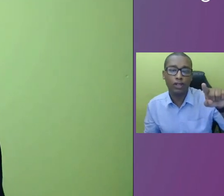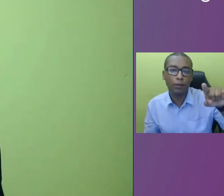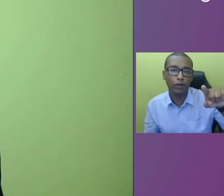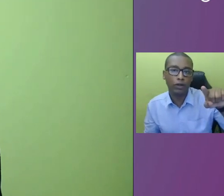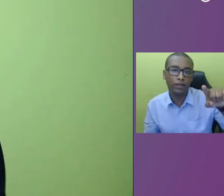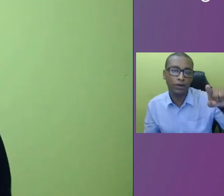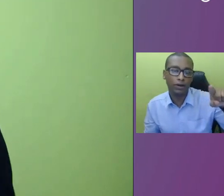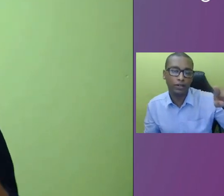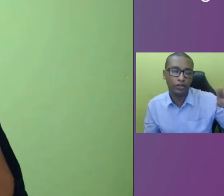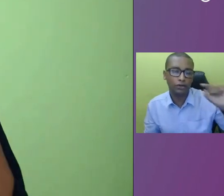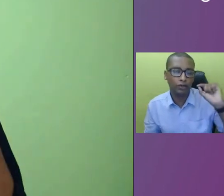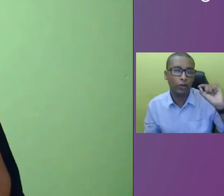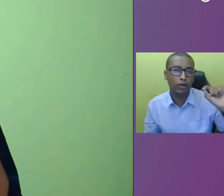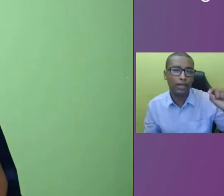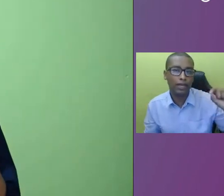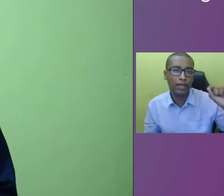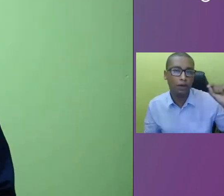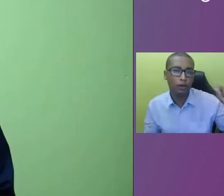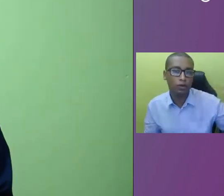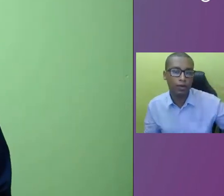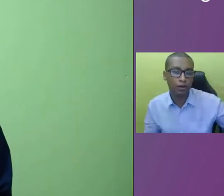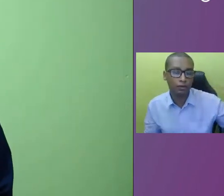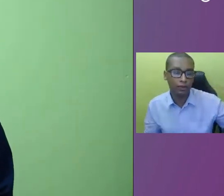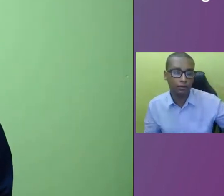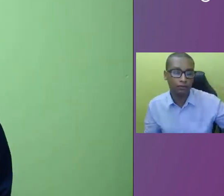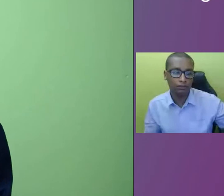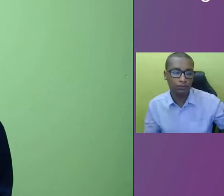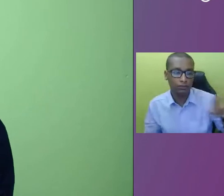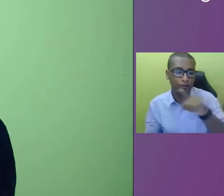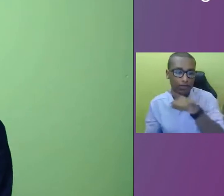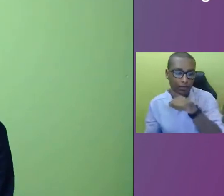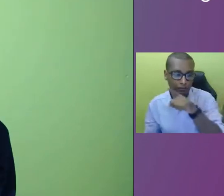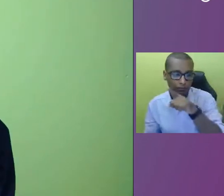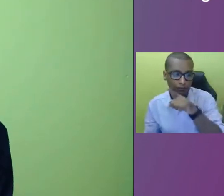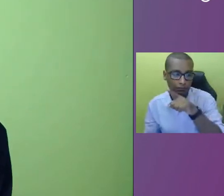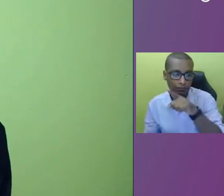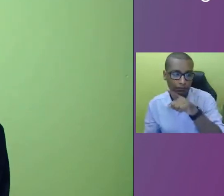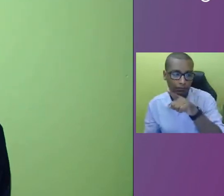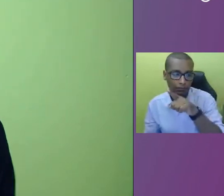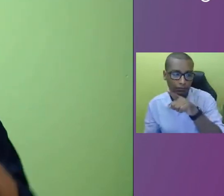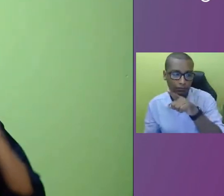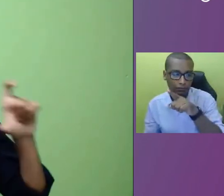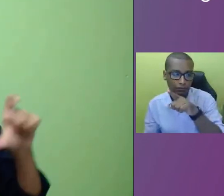Observe aonde está o pronome interrogativo. O que eu comi ontem? Observem.